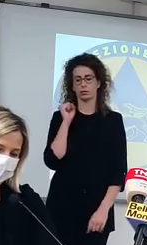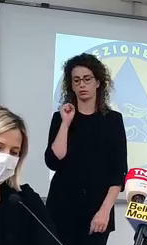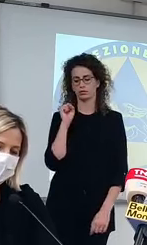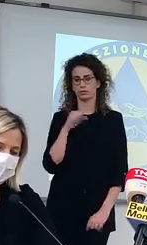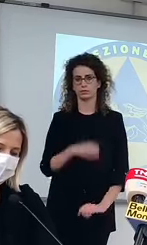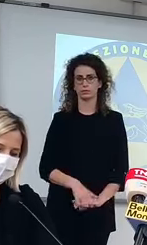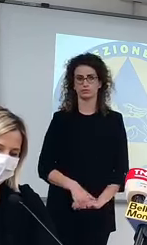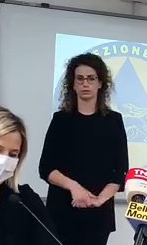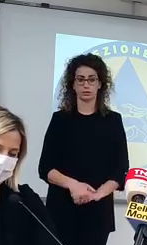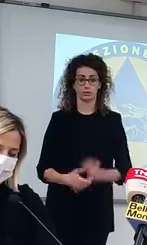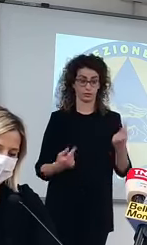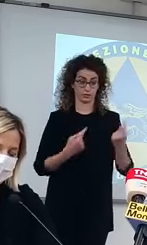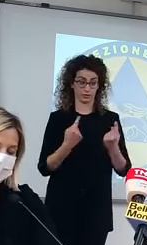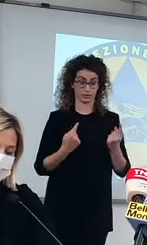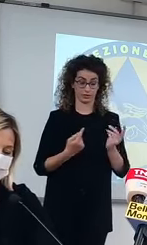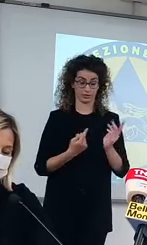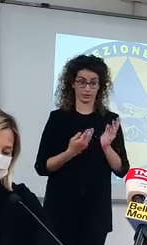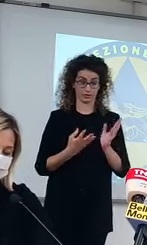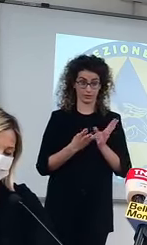Risolto il giallo.